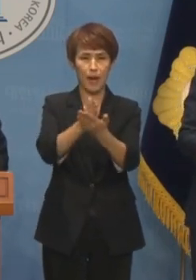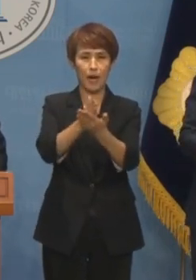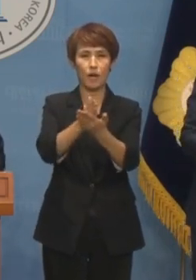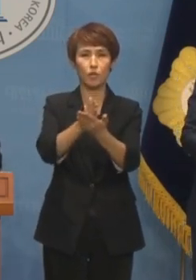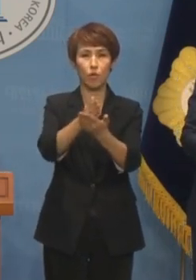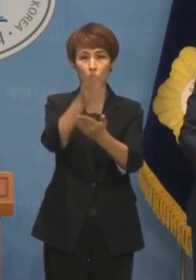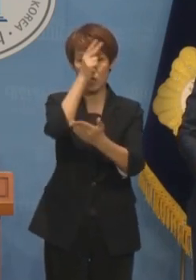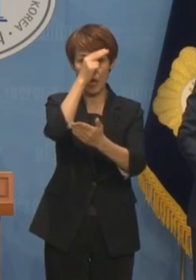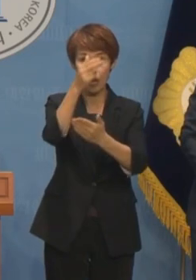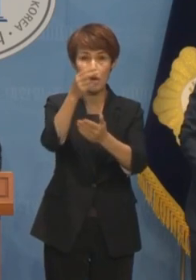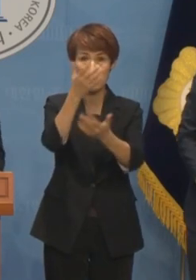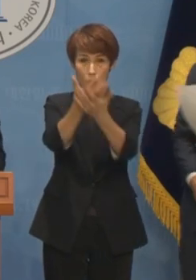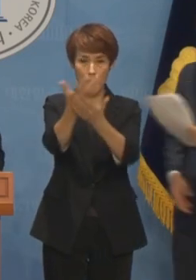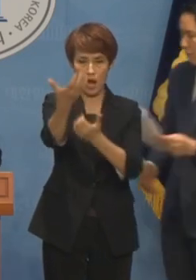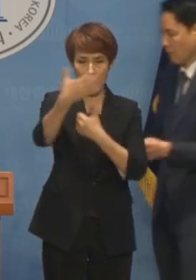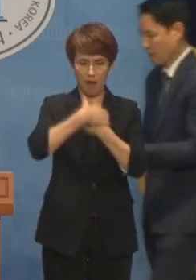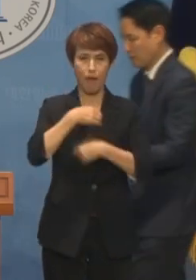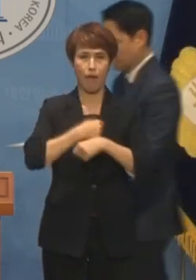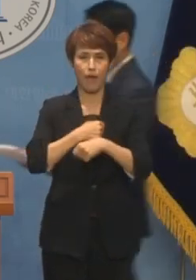지시했습니다.